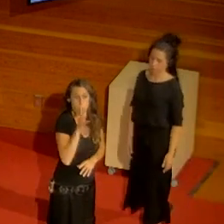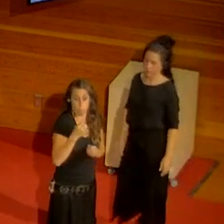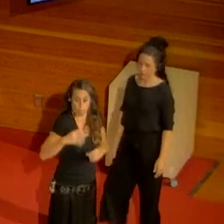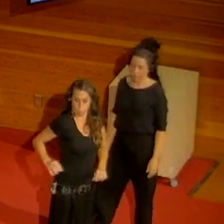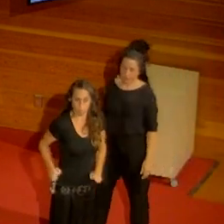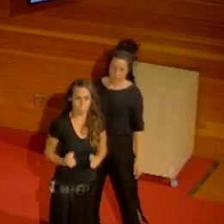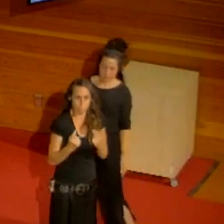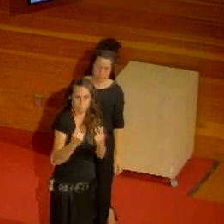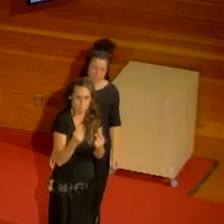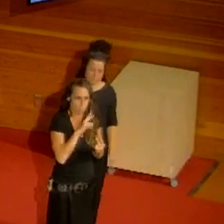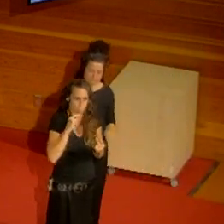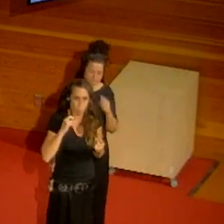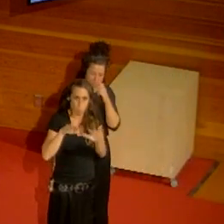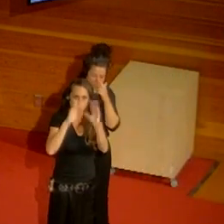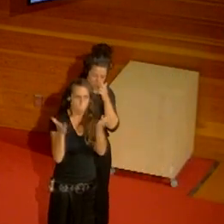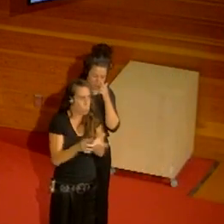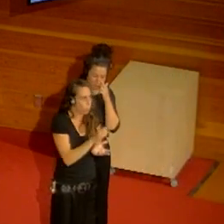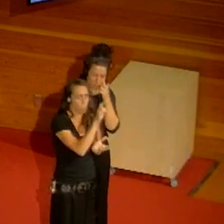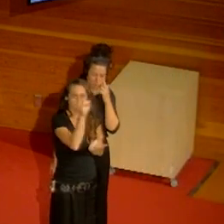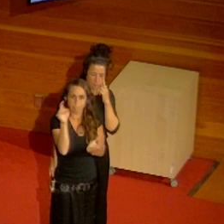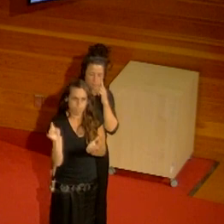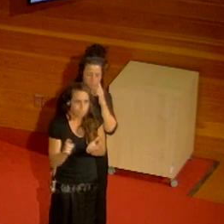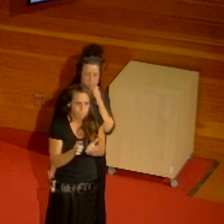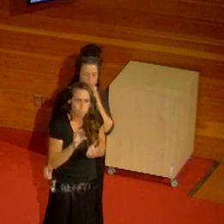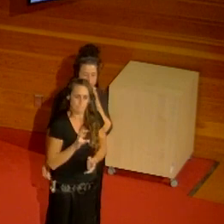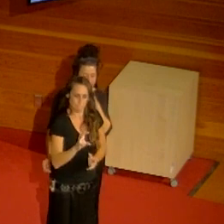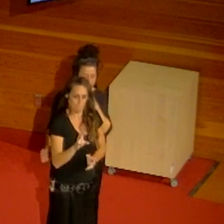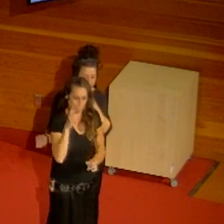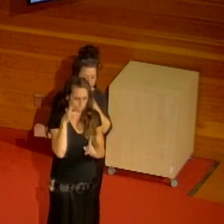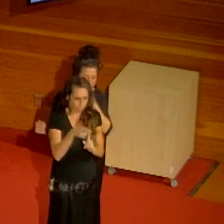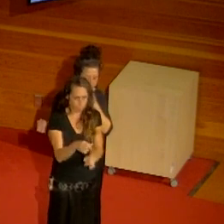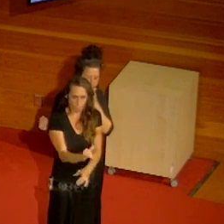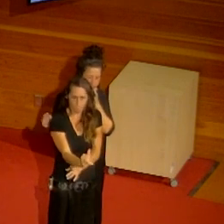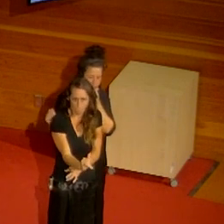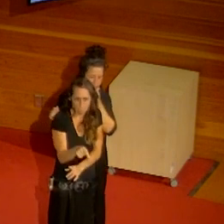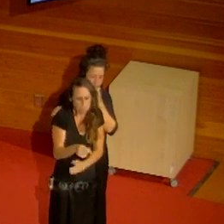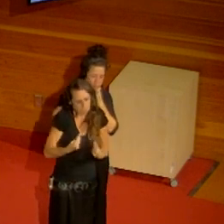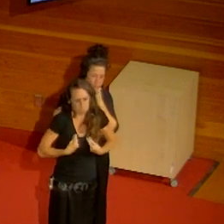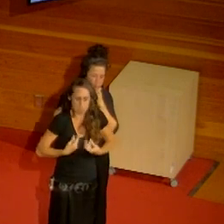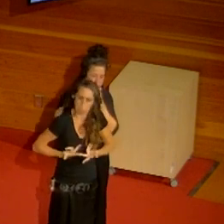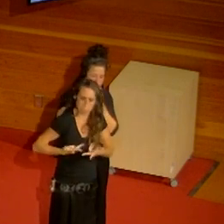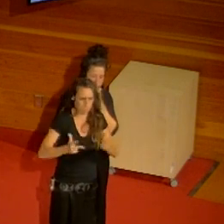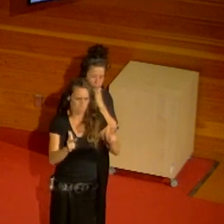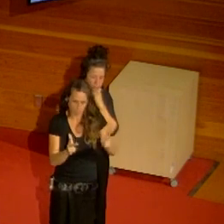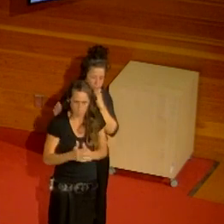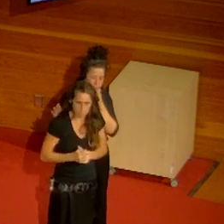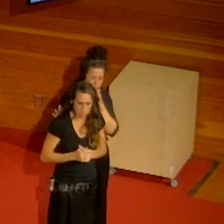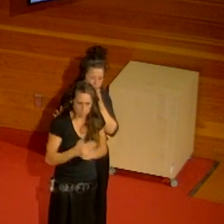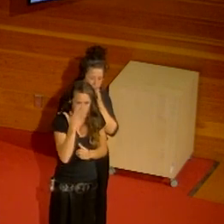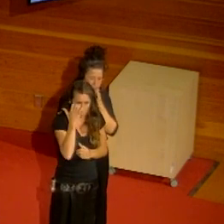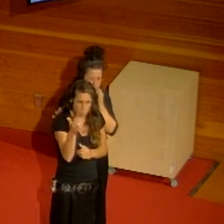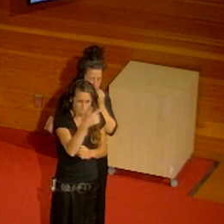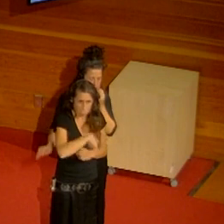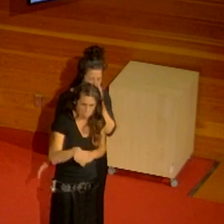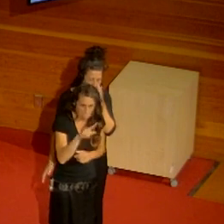los judíos del mundo Tenían un país un estado en el que podían vivir libremente recordemos que venían